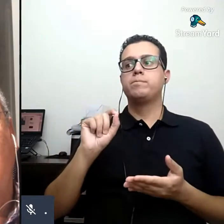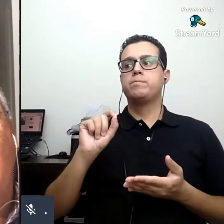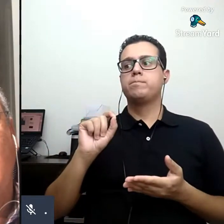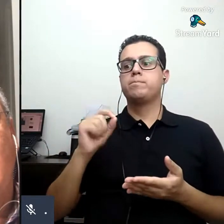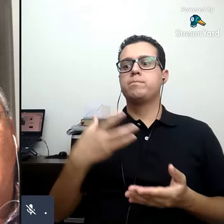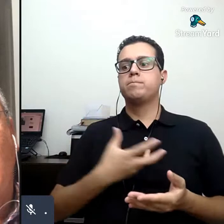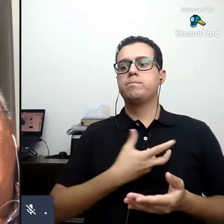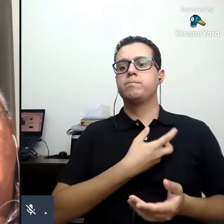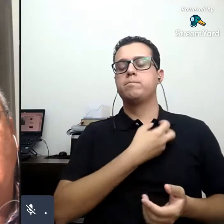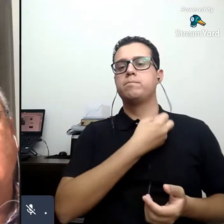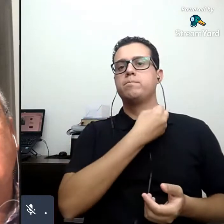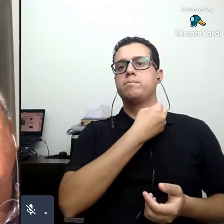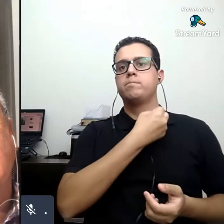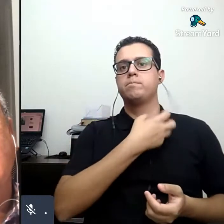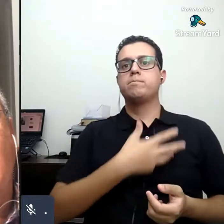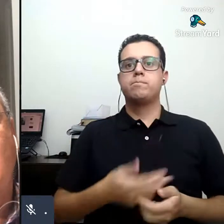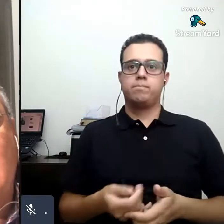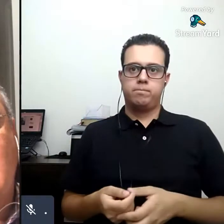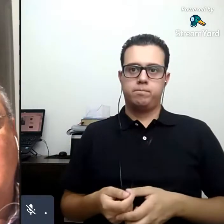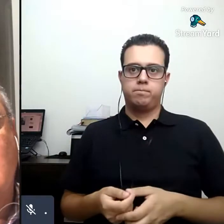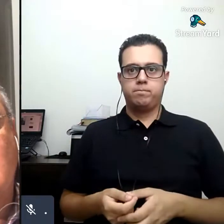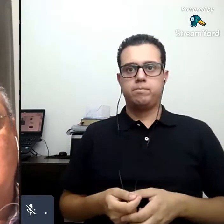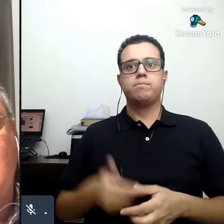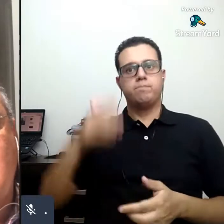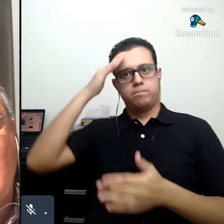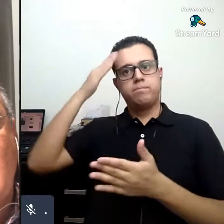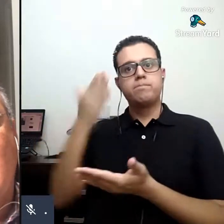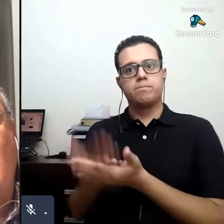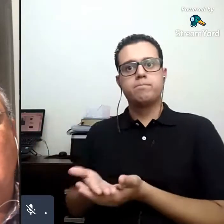deste homem a crença na palavra.